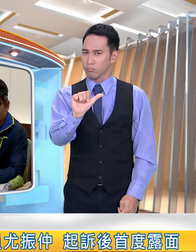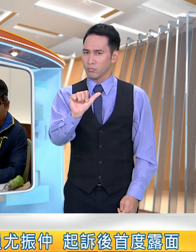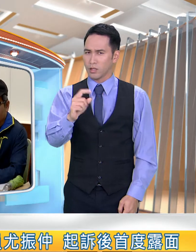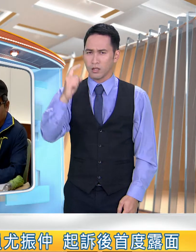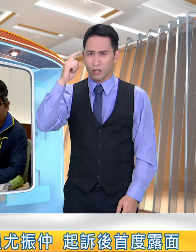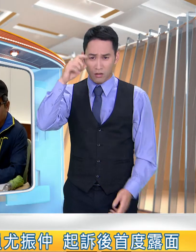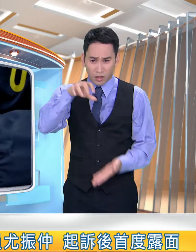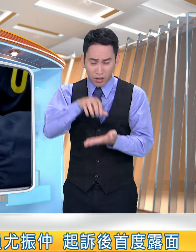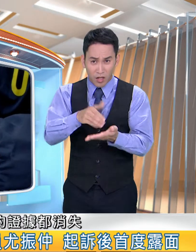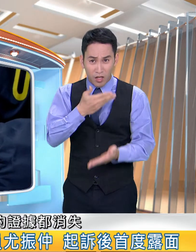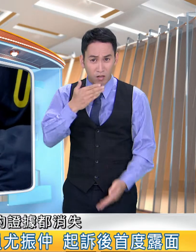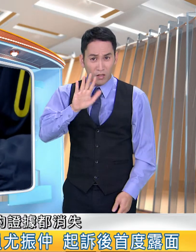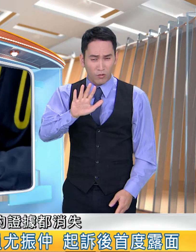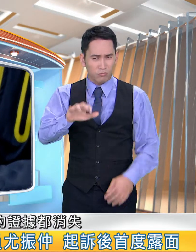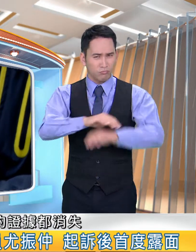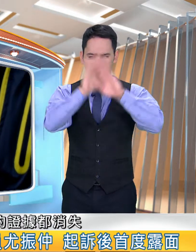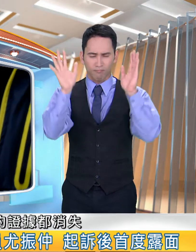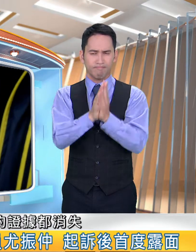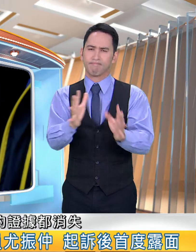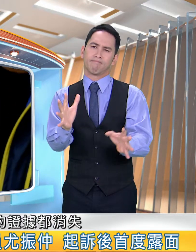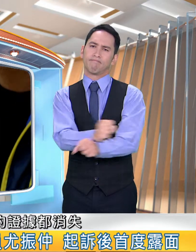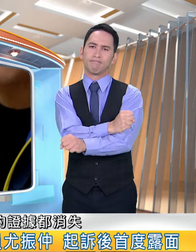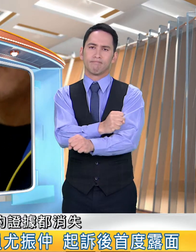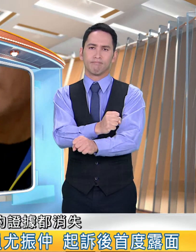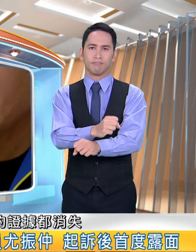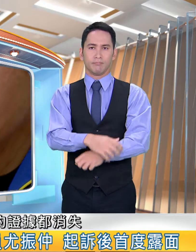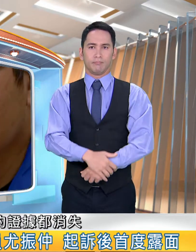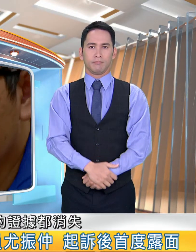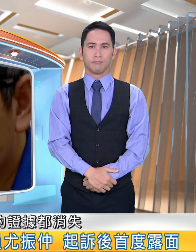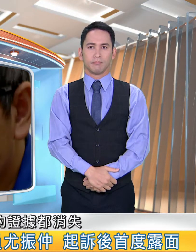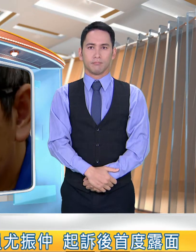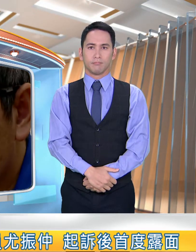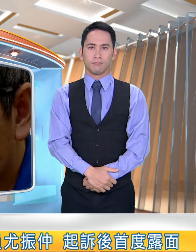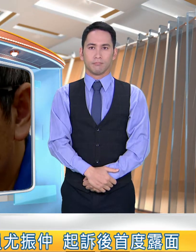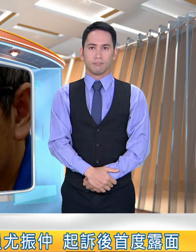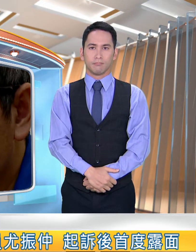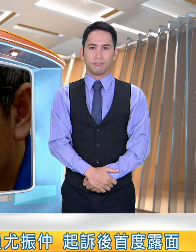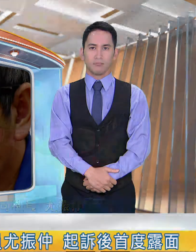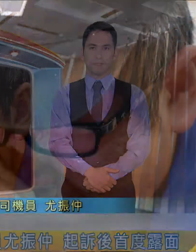五大疑点，质疑对他有利的证据都消失了。